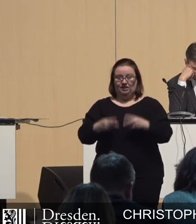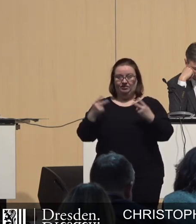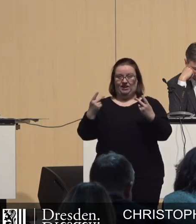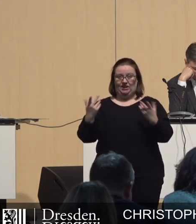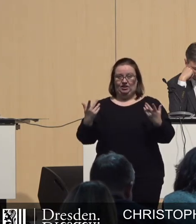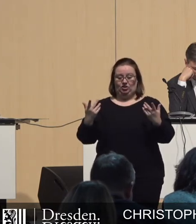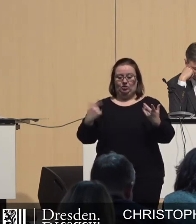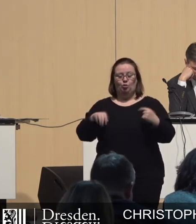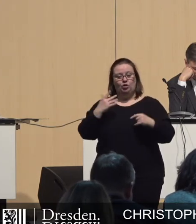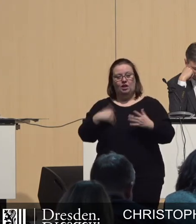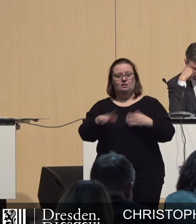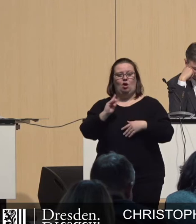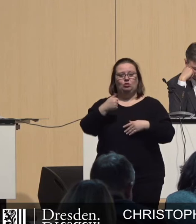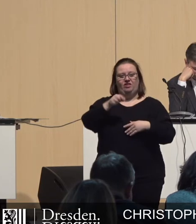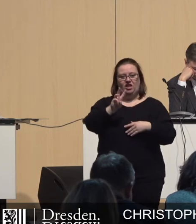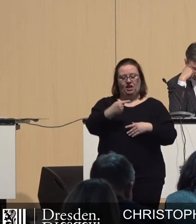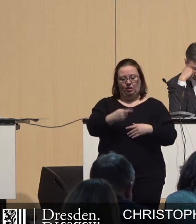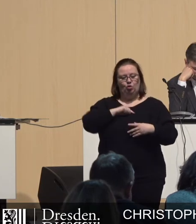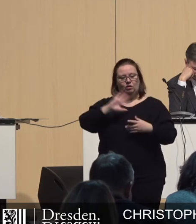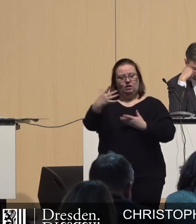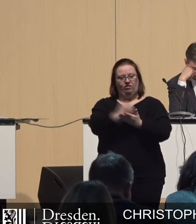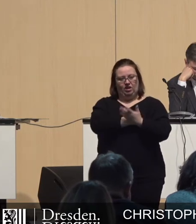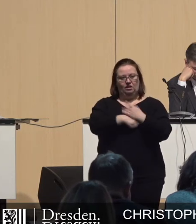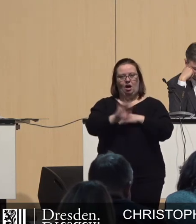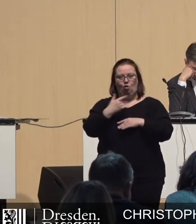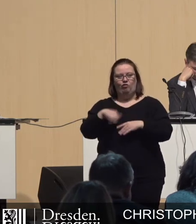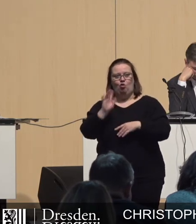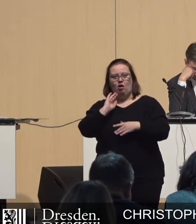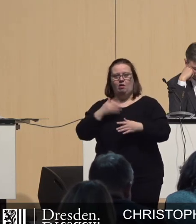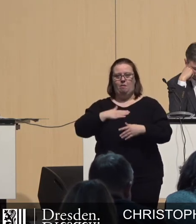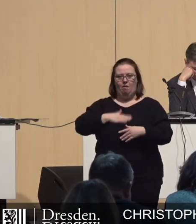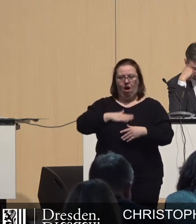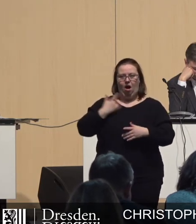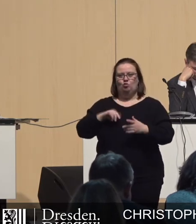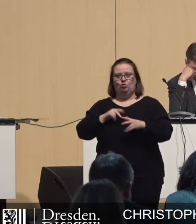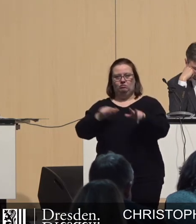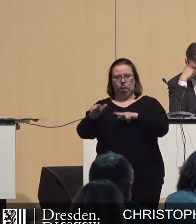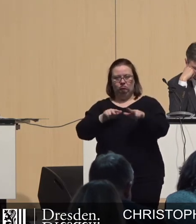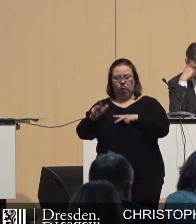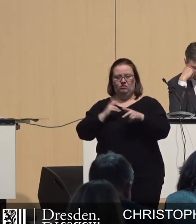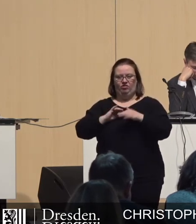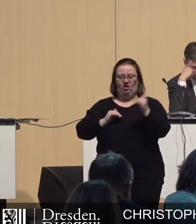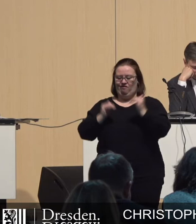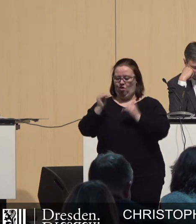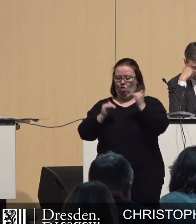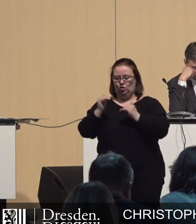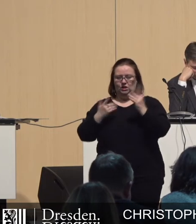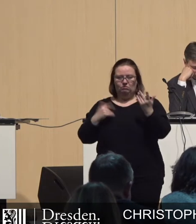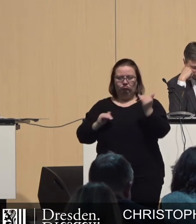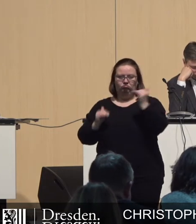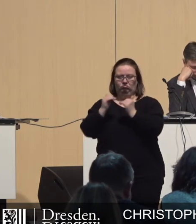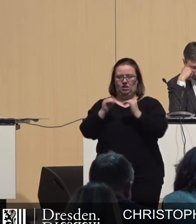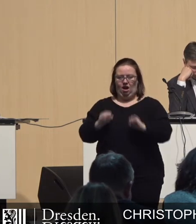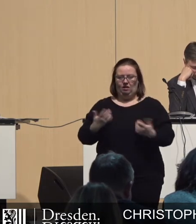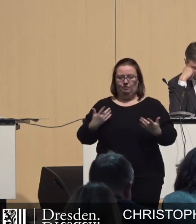den Verbund in der TWD tragen sie mit ihren Gewinnen die Verluste von DVB und Bädern. Vieles wäre kommunal in dem Umfang nicht